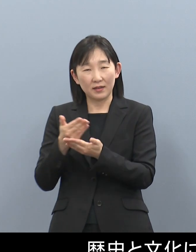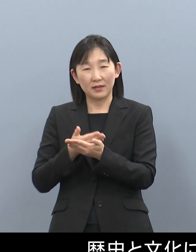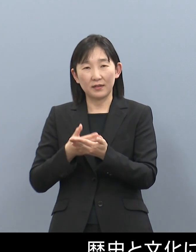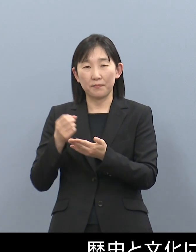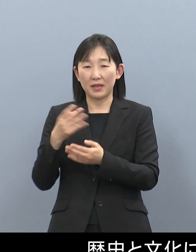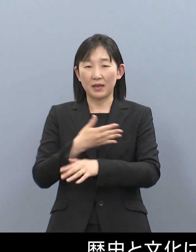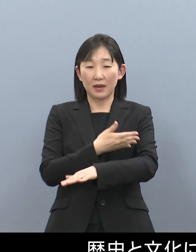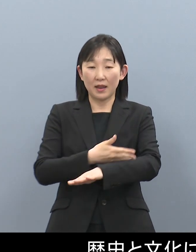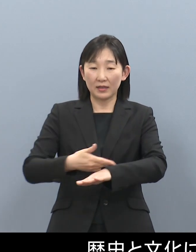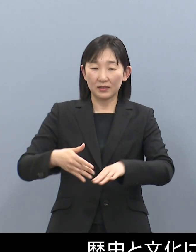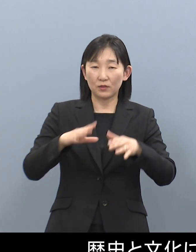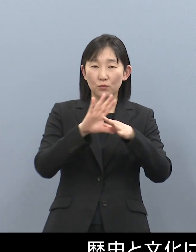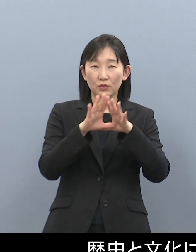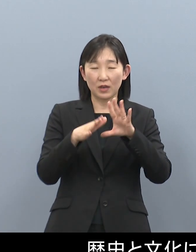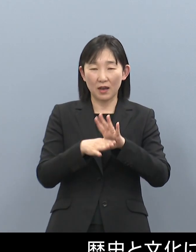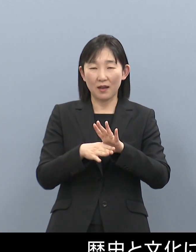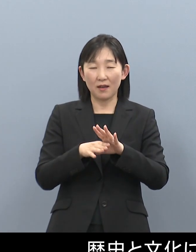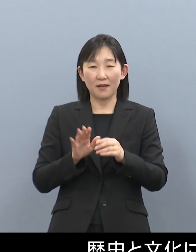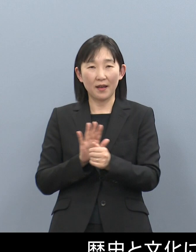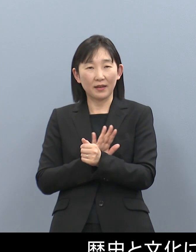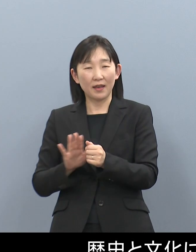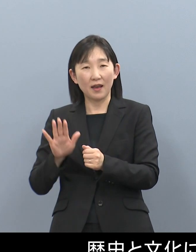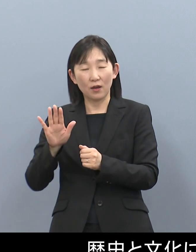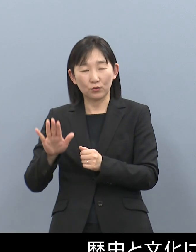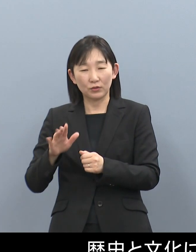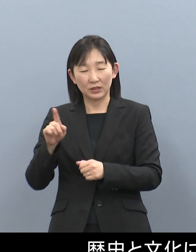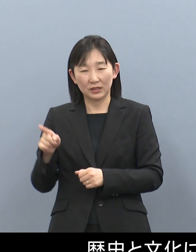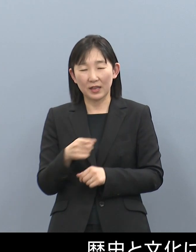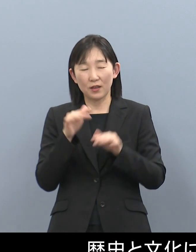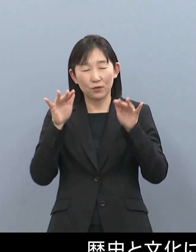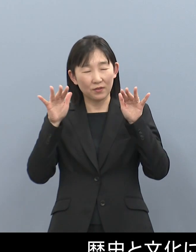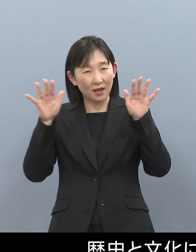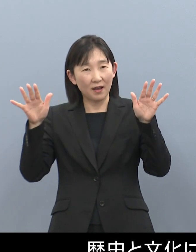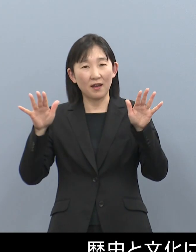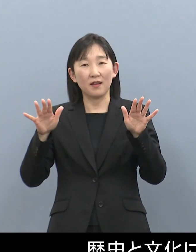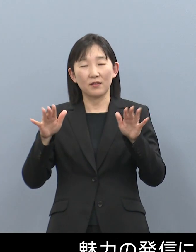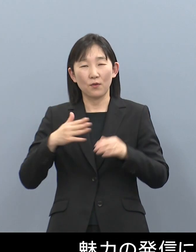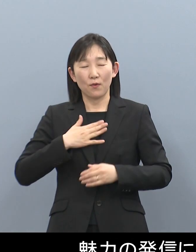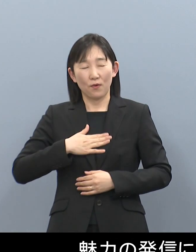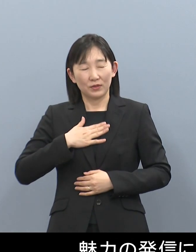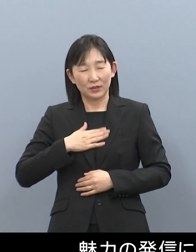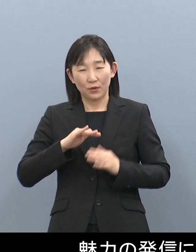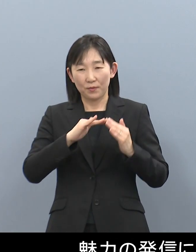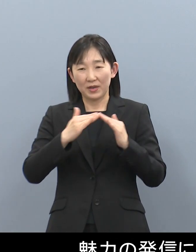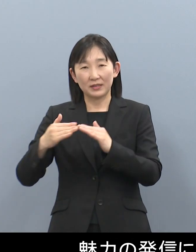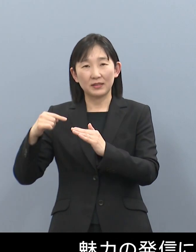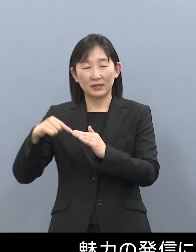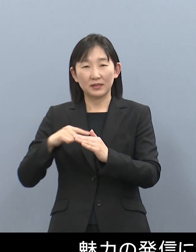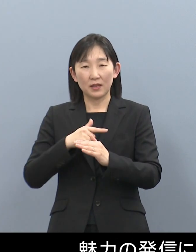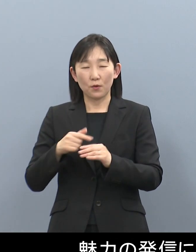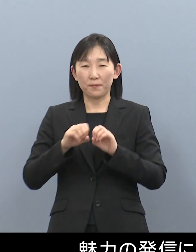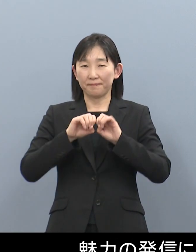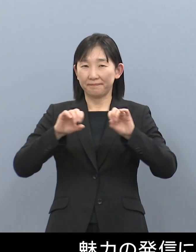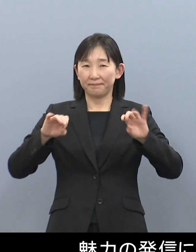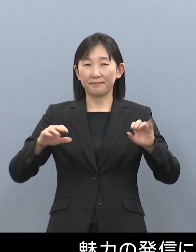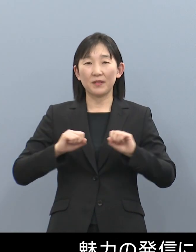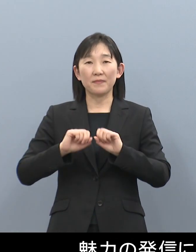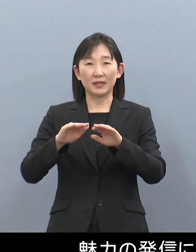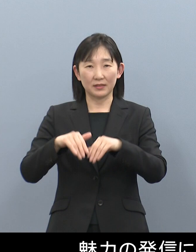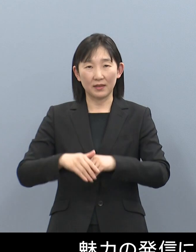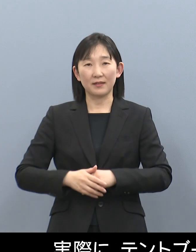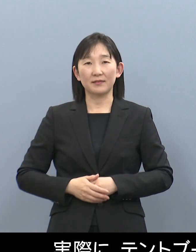と文化に彩られた自然豊かな居心地の良い街並みなどの魅力の発信に努めたところでもござい